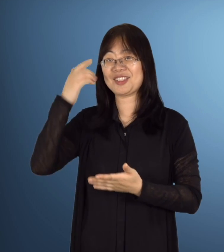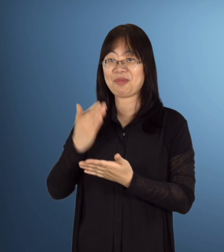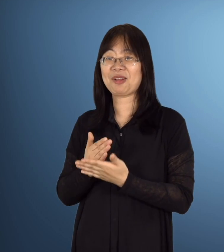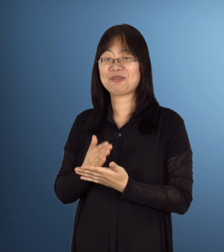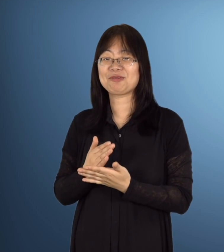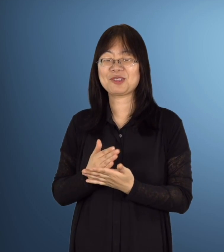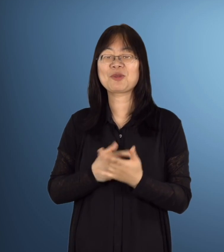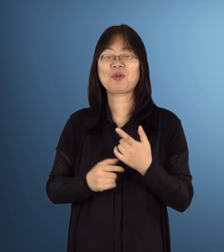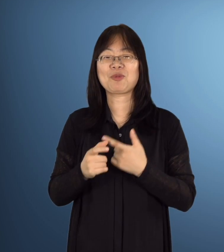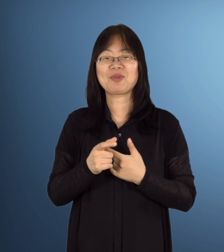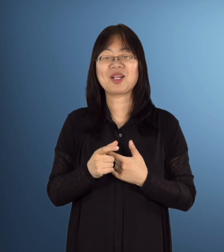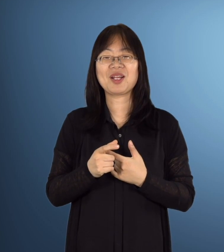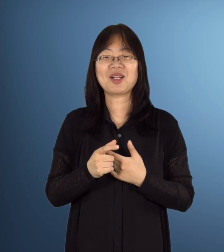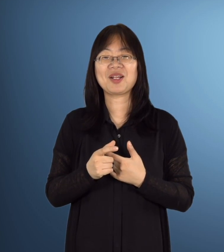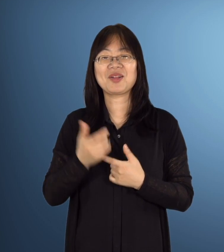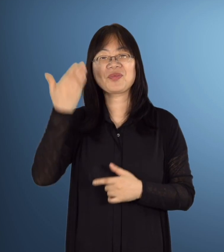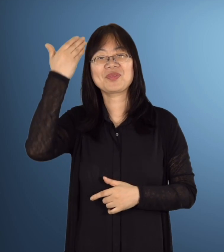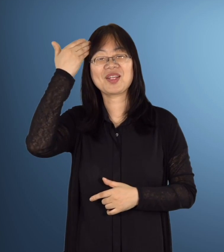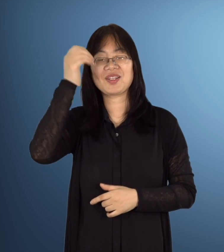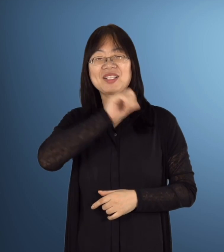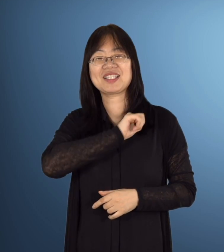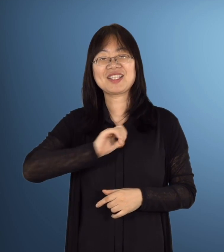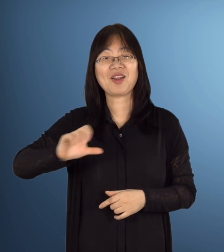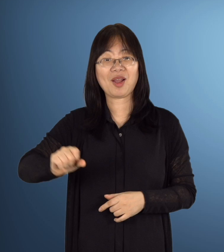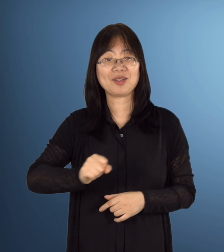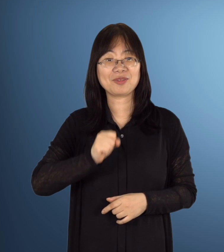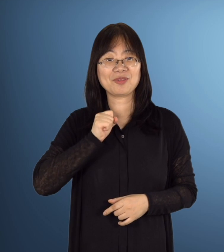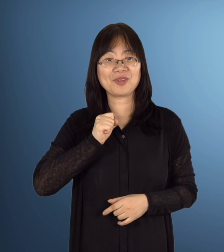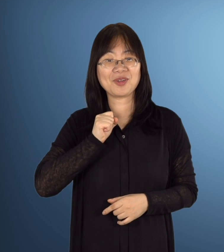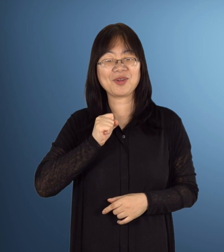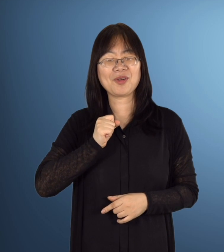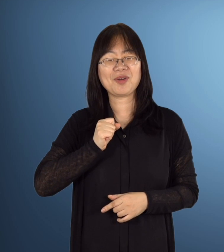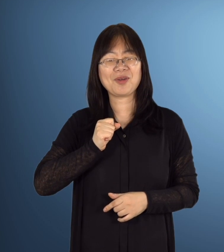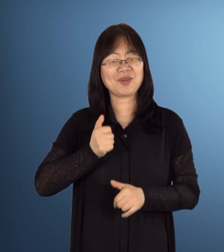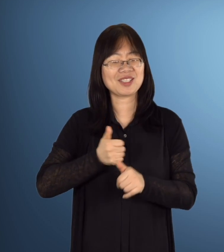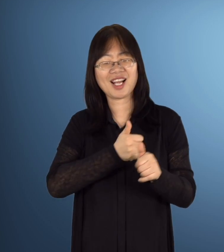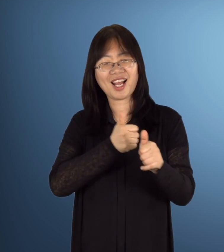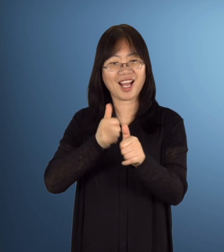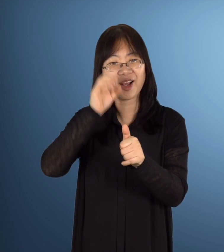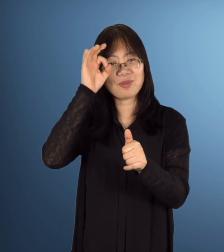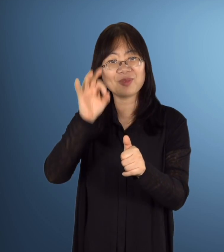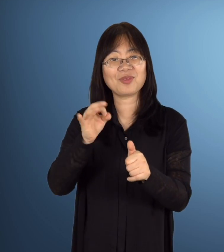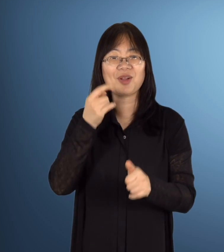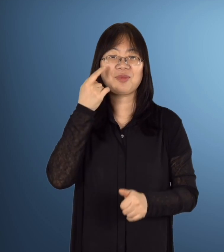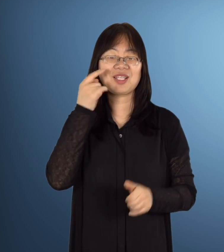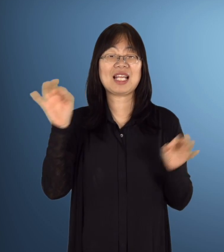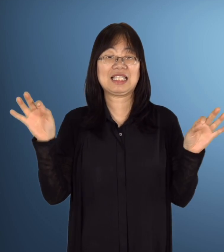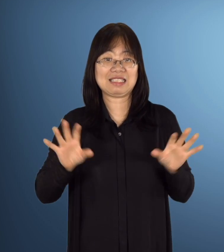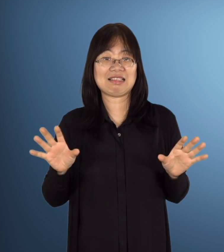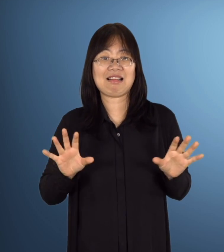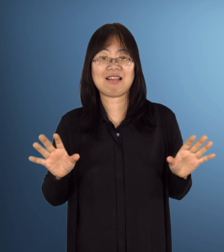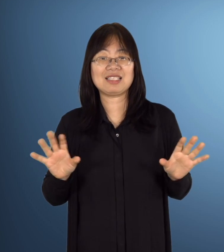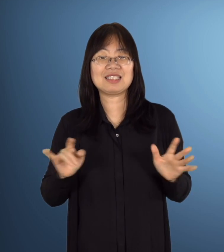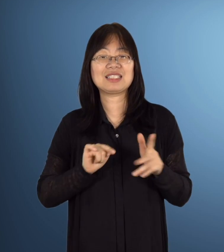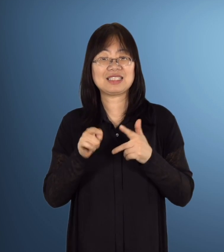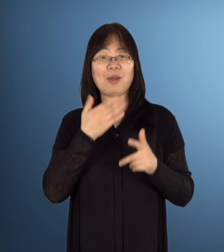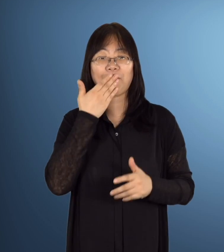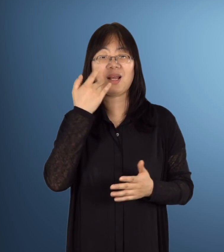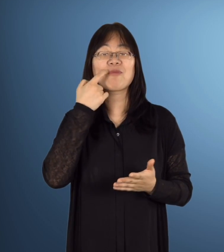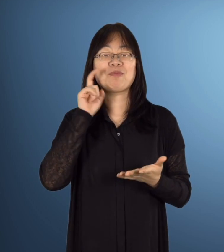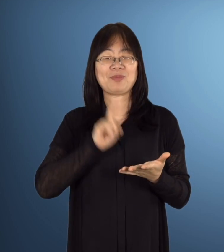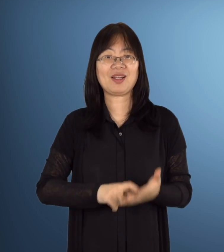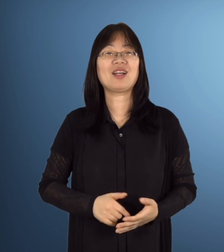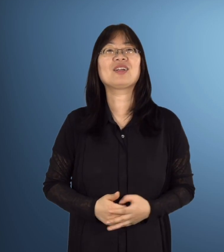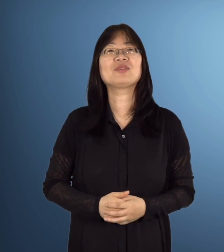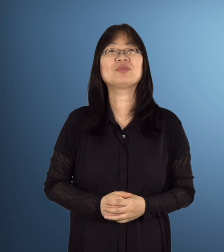마시고 조금만 이 지적인 인내를 가지고 쫓아와 보면 금방 이해할 수가